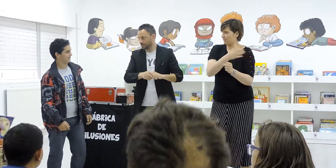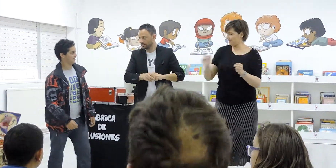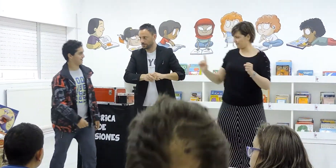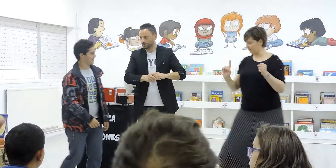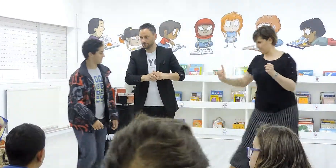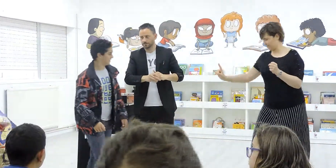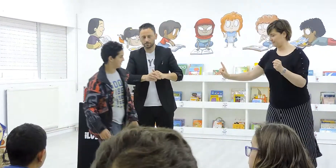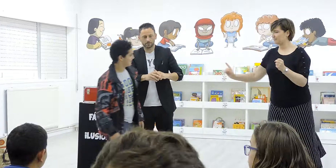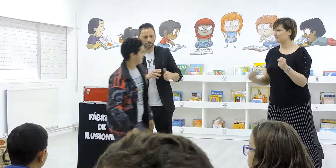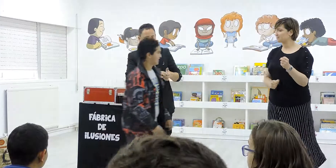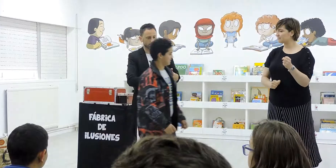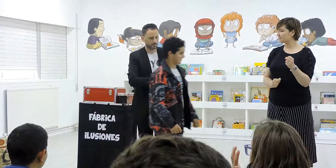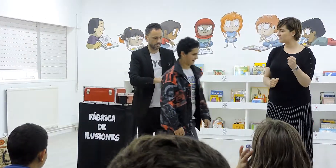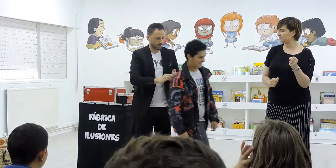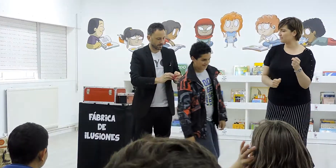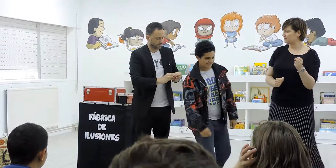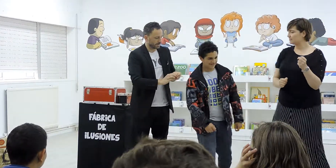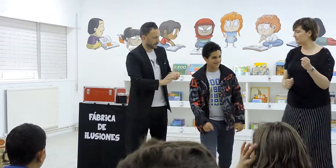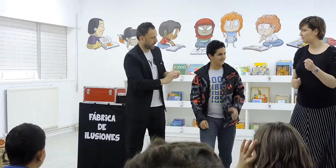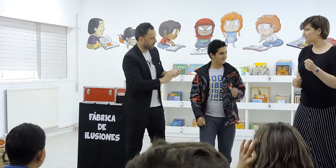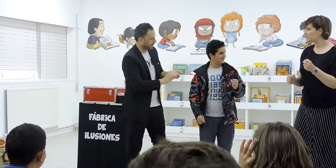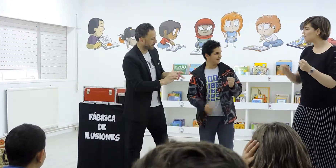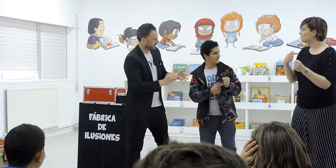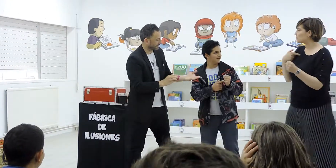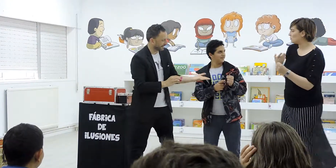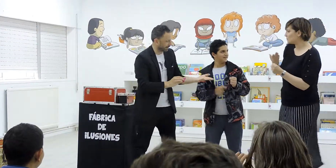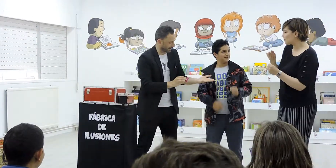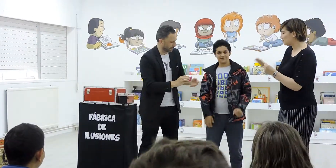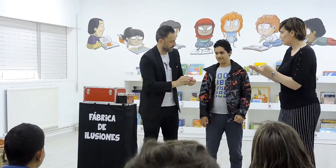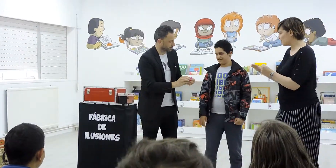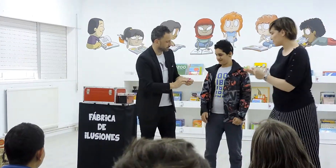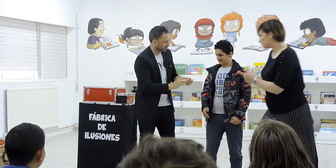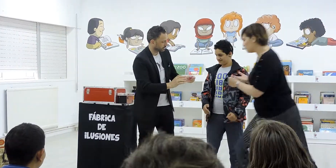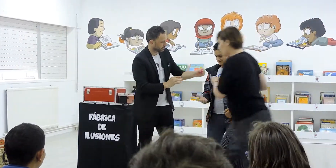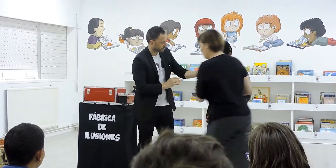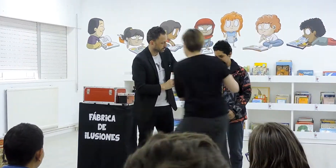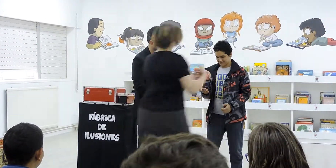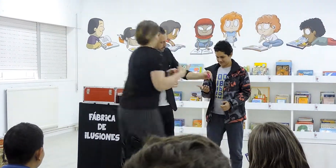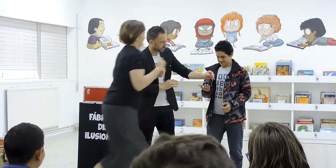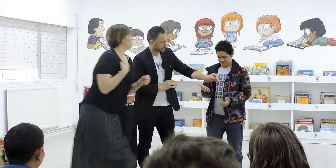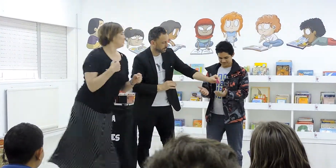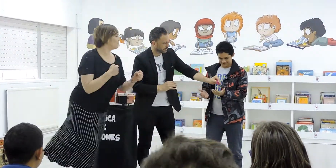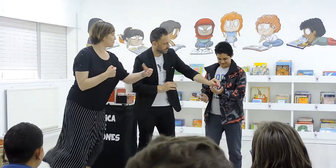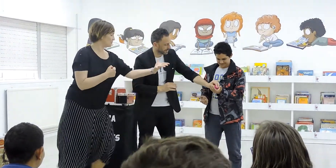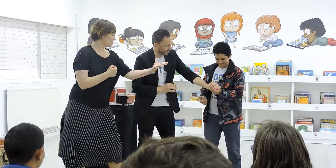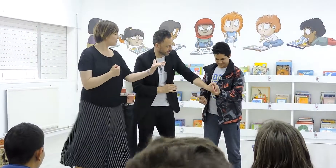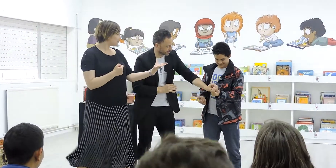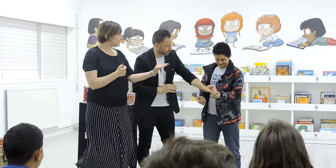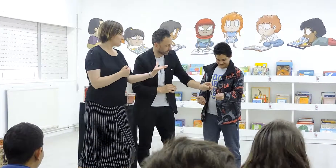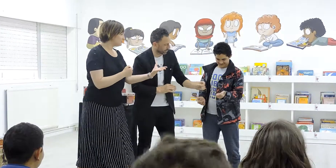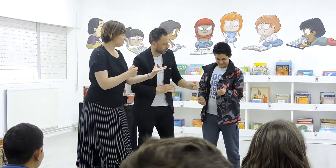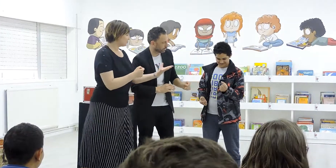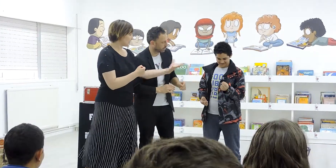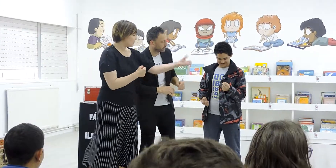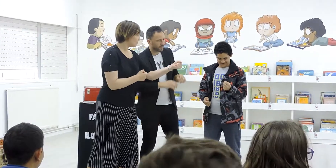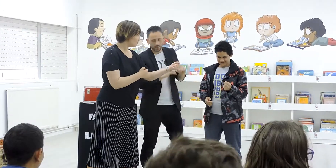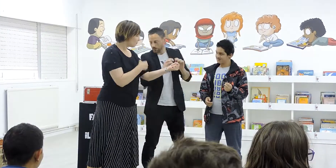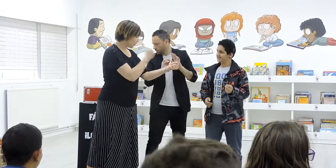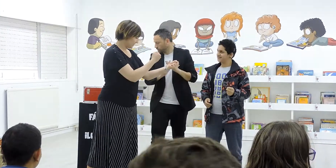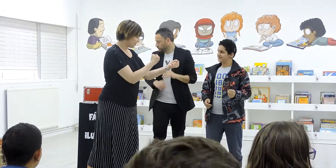importa. Y te voy a pedir que abras la mano. y que aprietes fuerte el